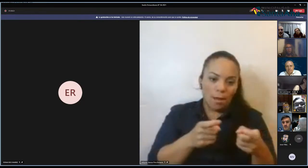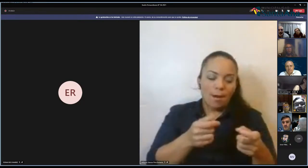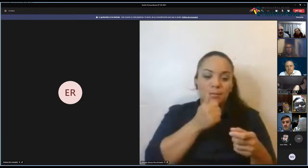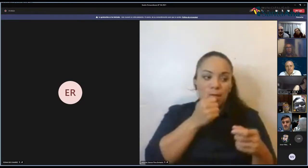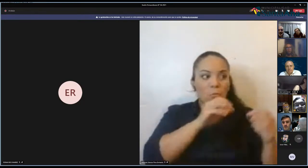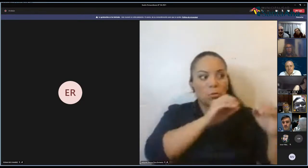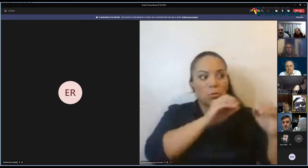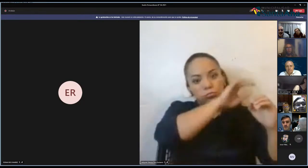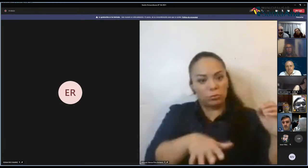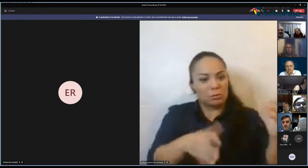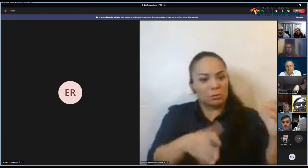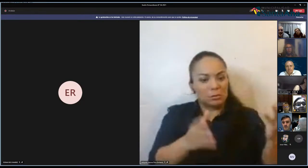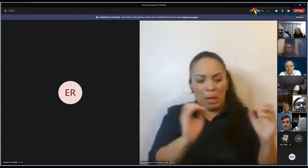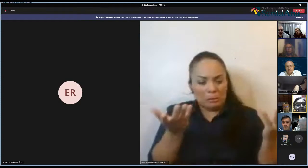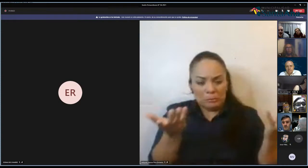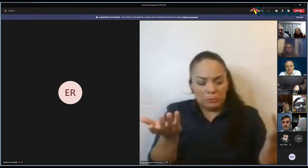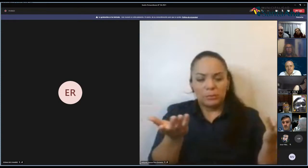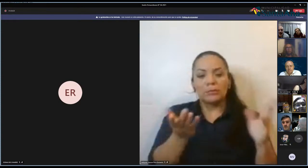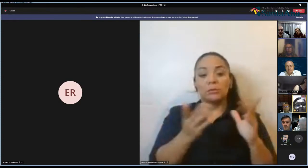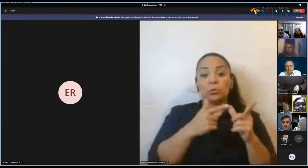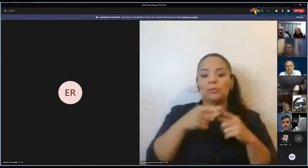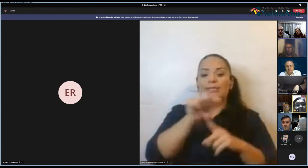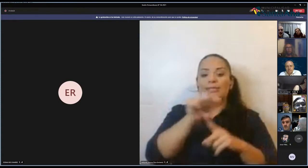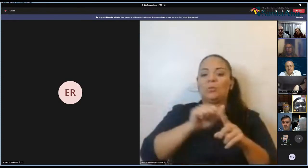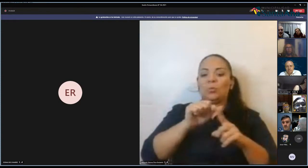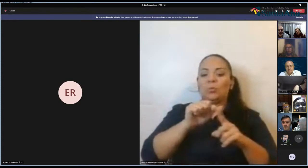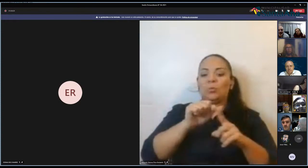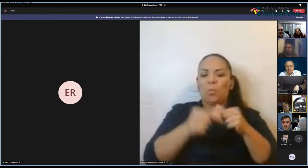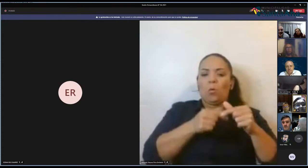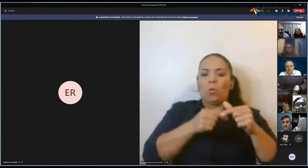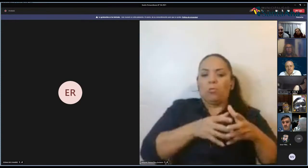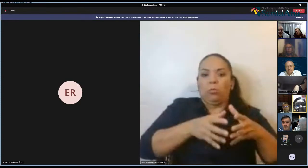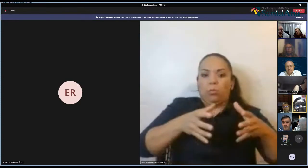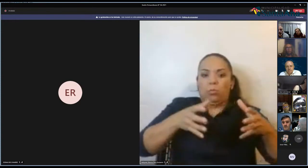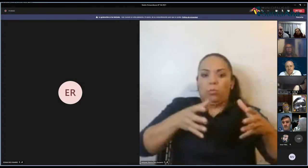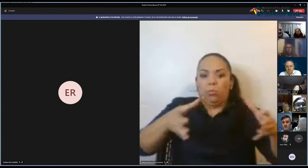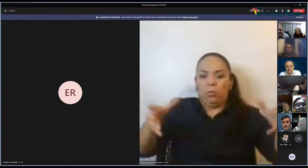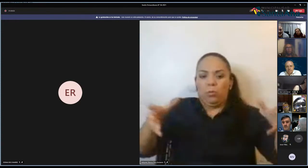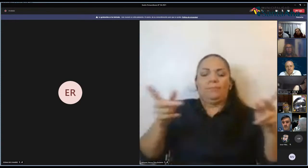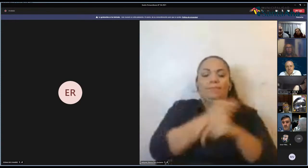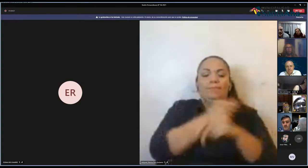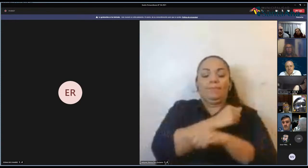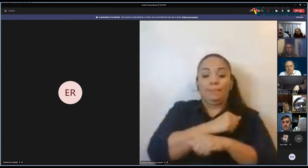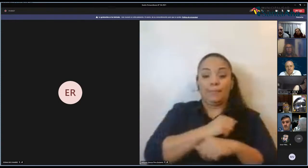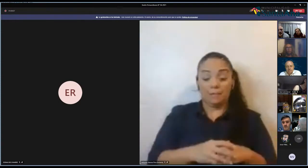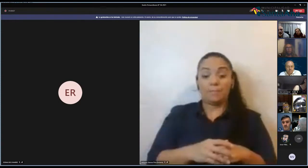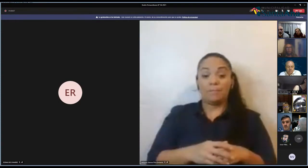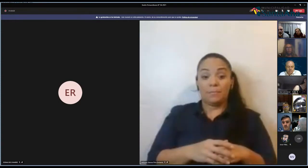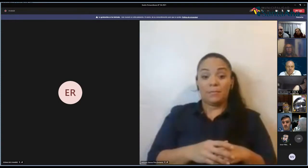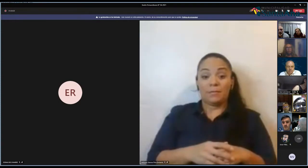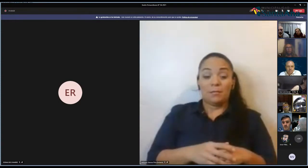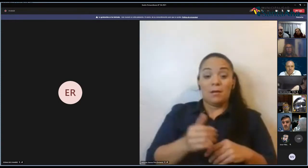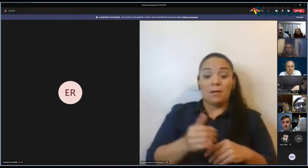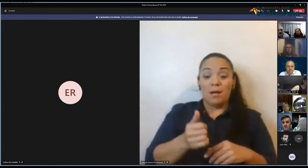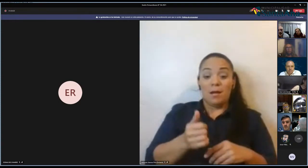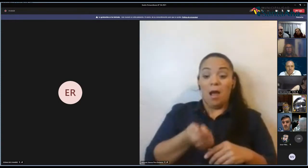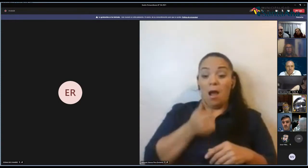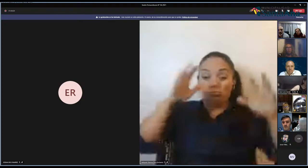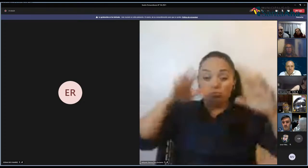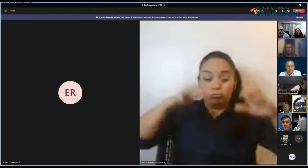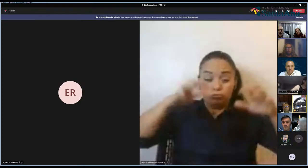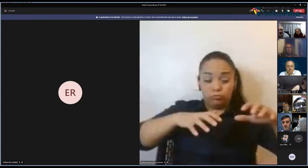este de la situación se fue incrementando cada vez más a tal grado que una de las tantas inundaciones que hemos tenido yo